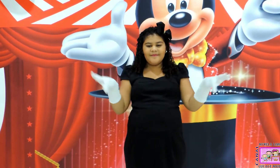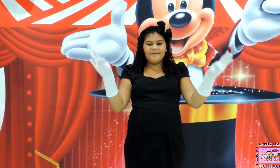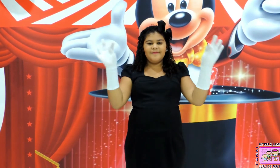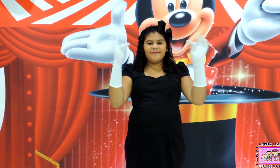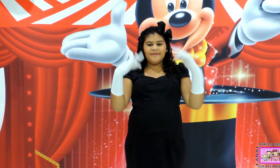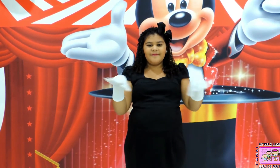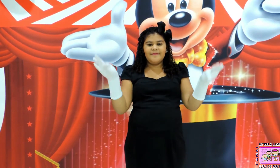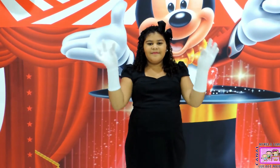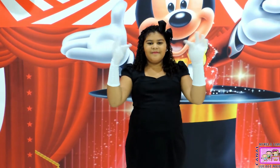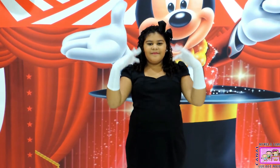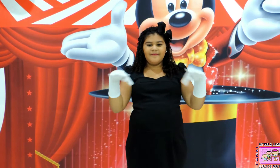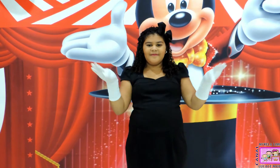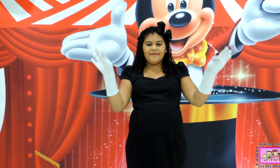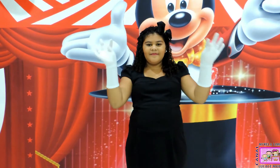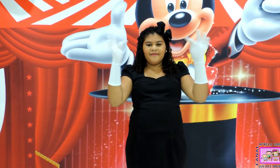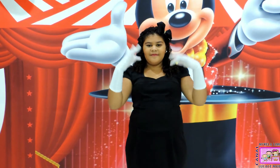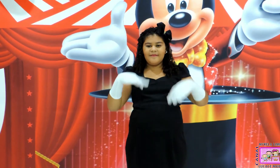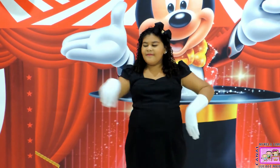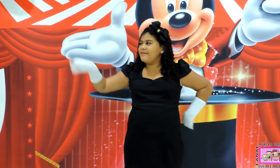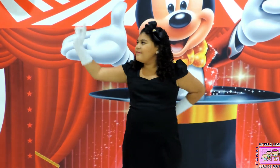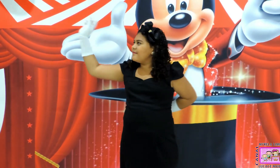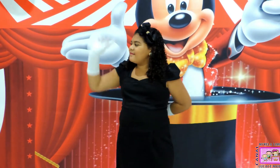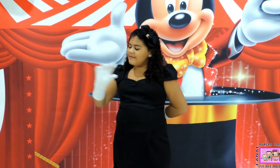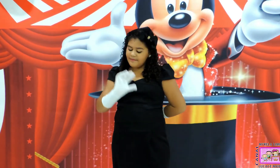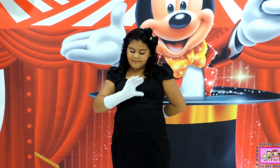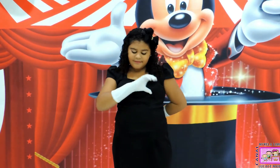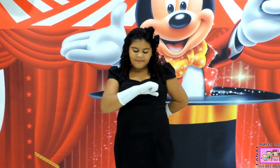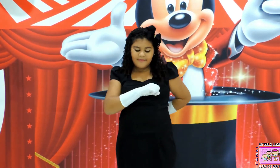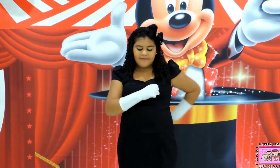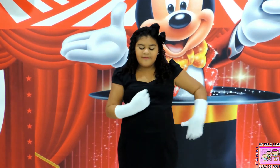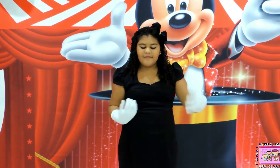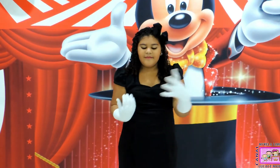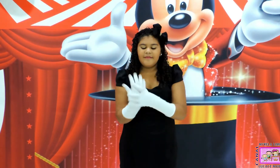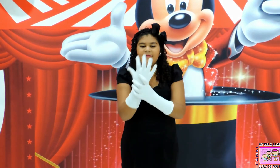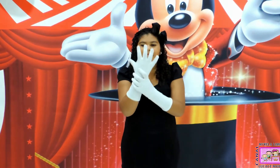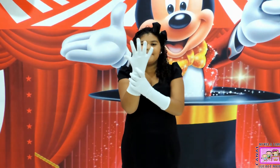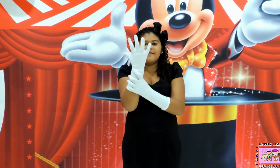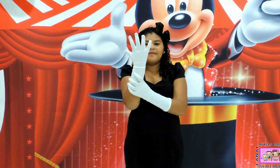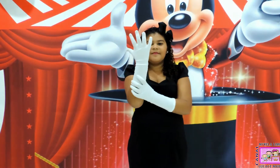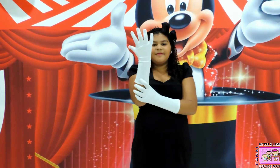Testemunho em silêncio o amor do Criador